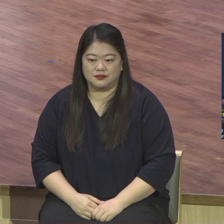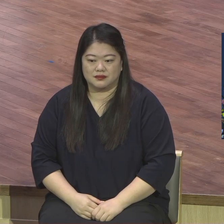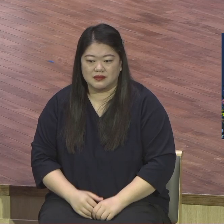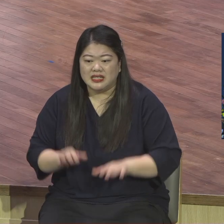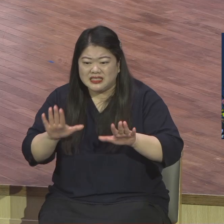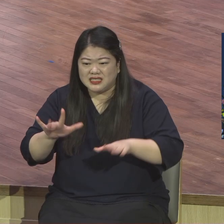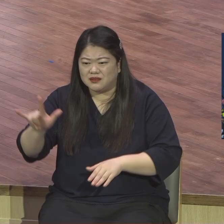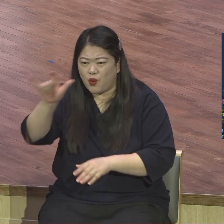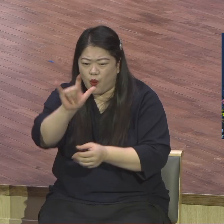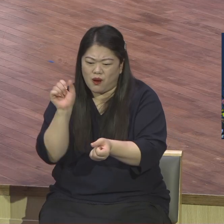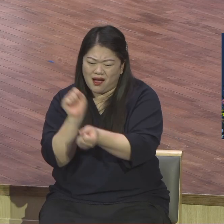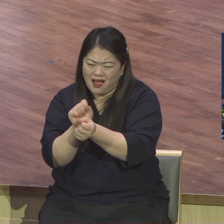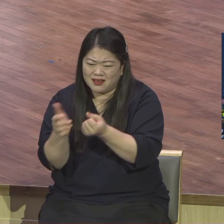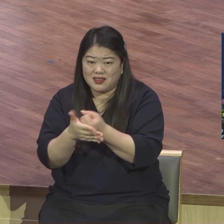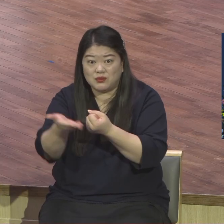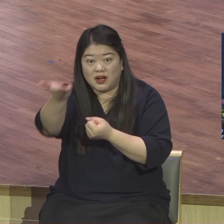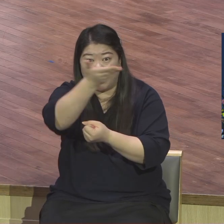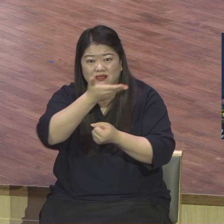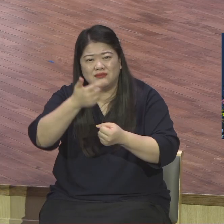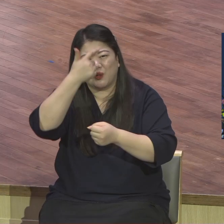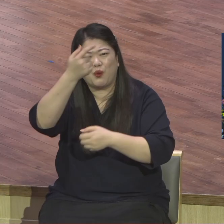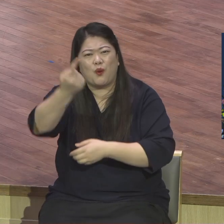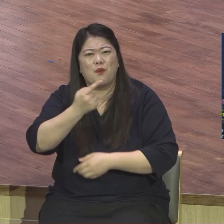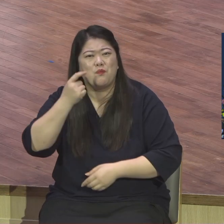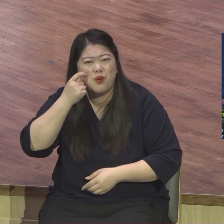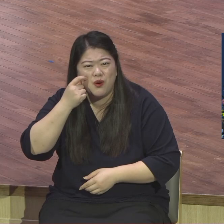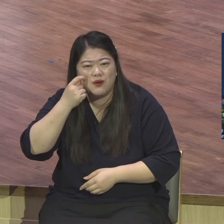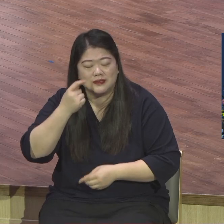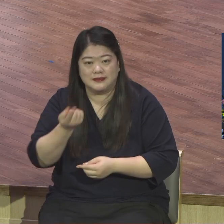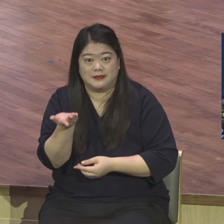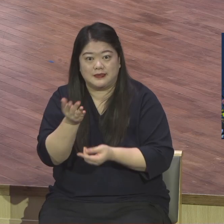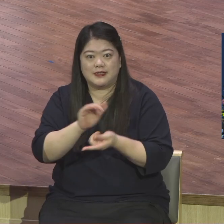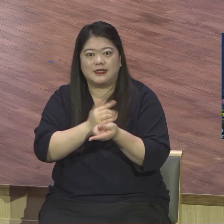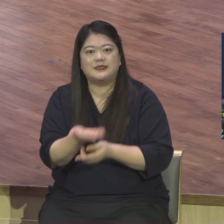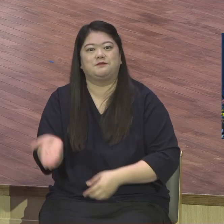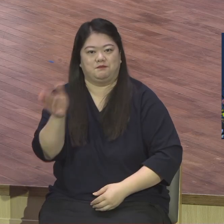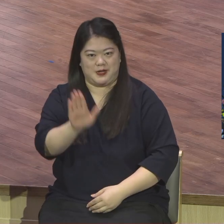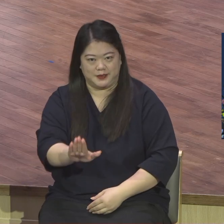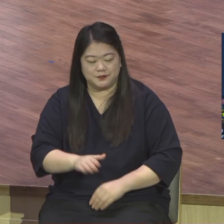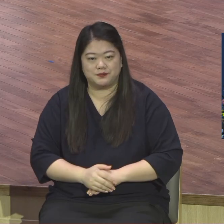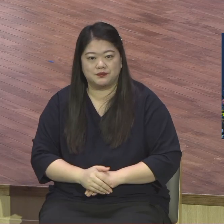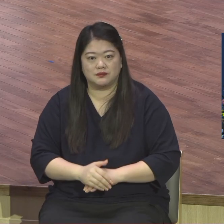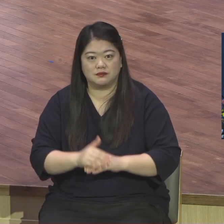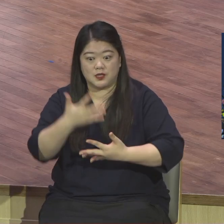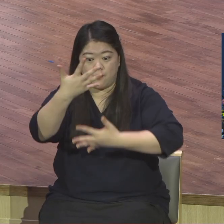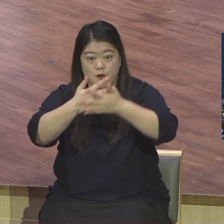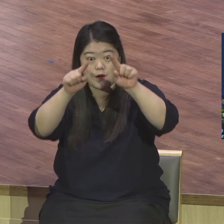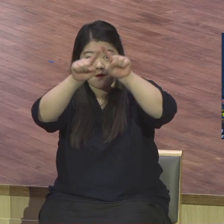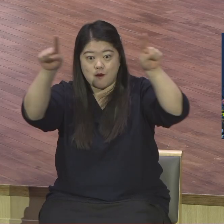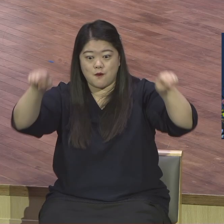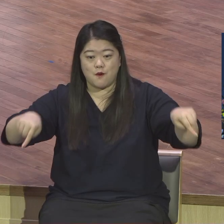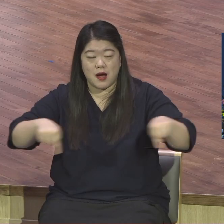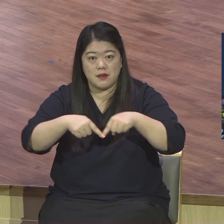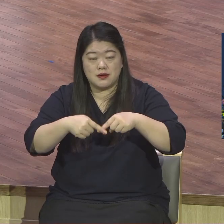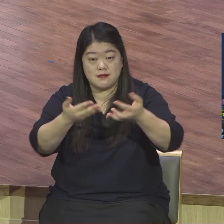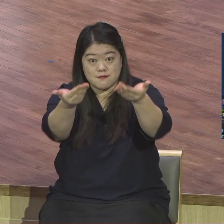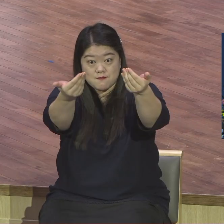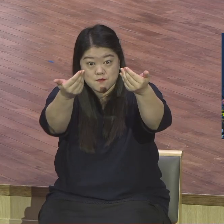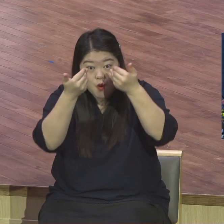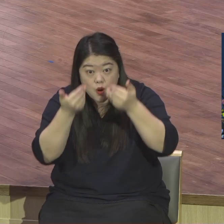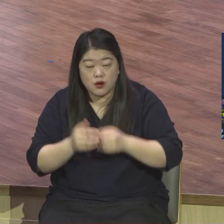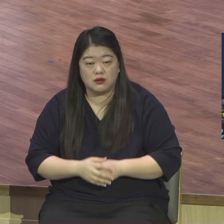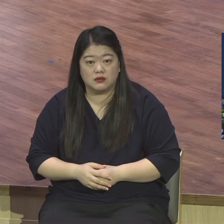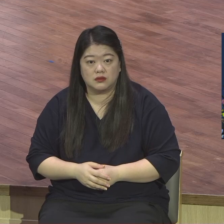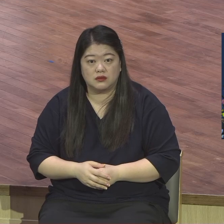못하지만은 온라인으로 예배드리는 우리 성도들 눈에 불을 켜고 마음을 집중해서 모든 것 다 내려놓고